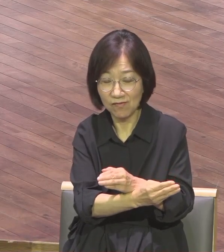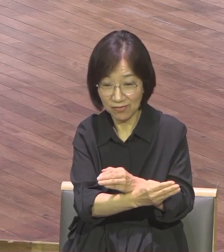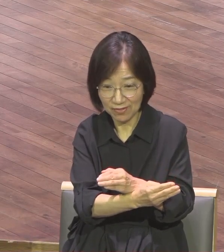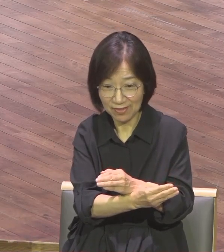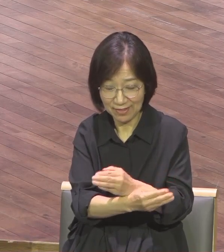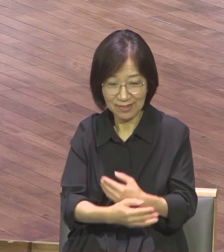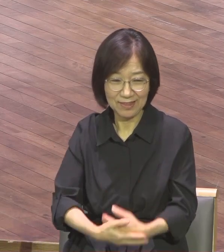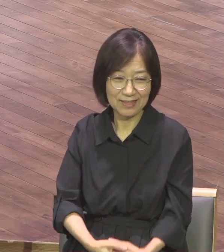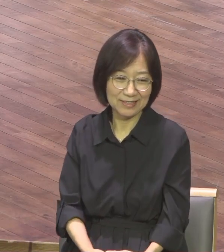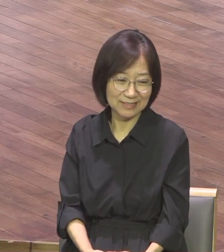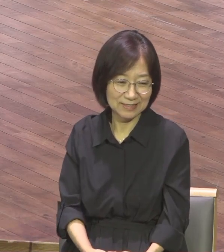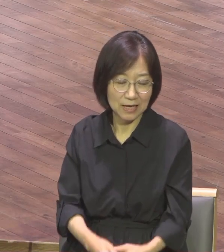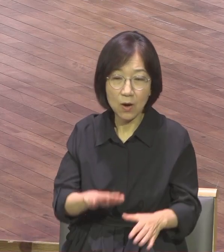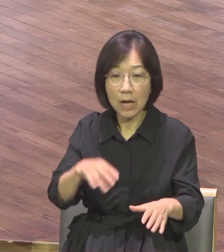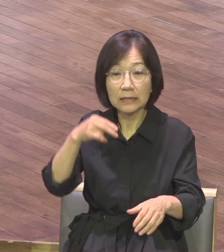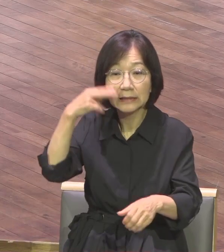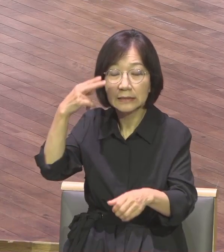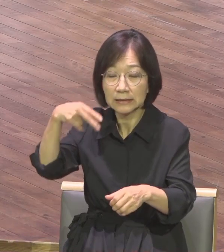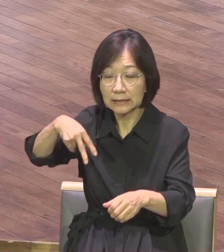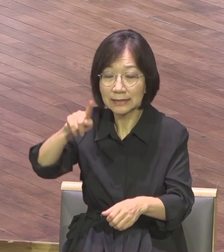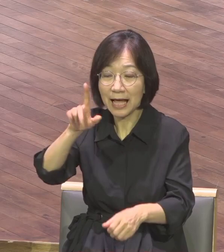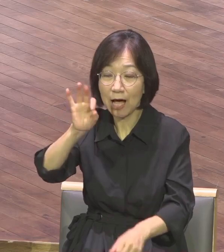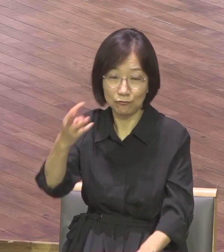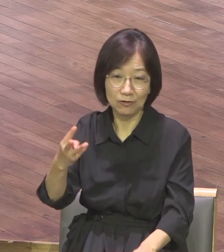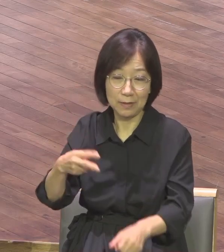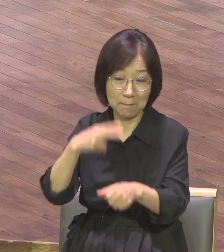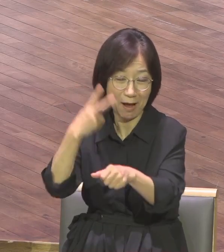이 사울도 마찬가지예요.